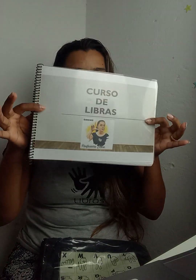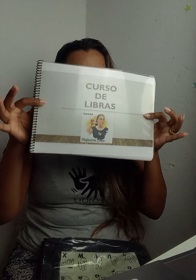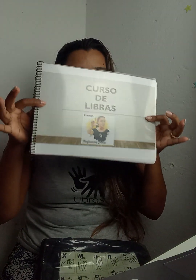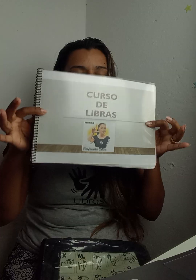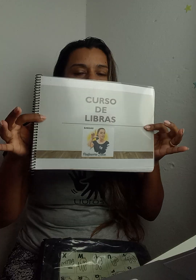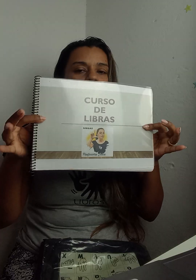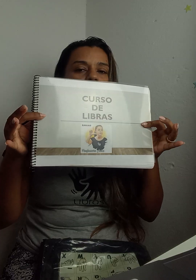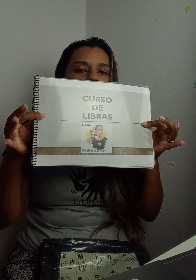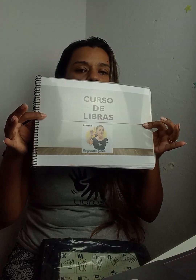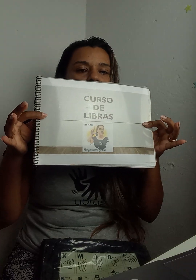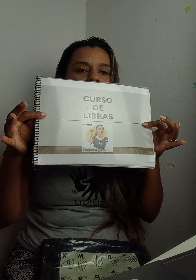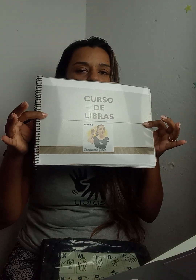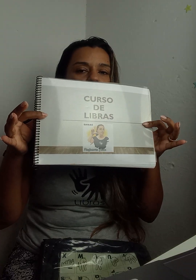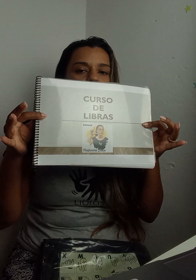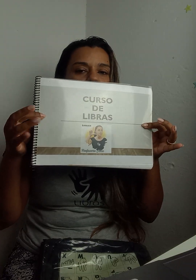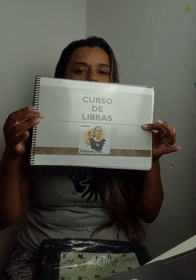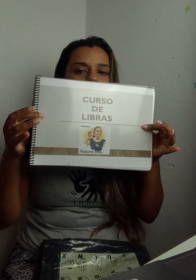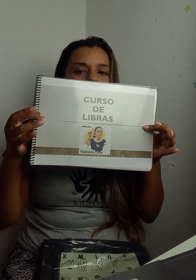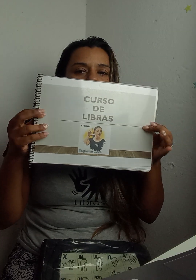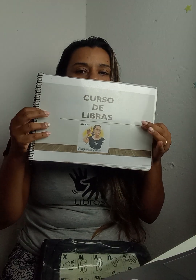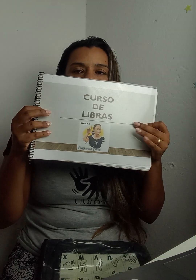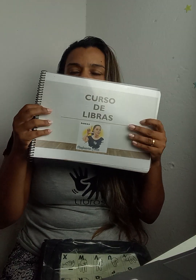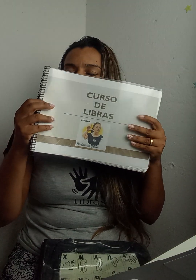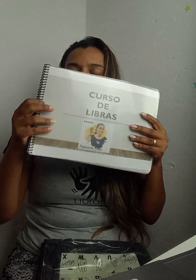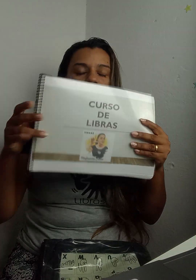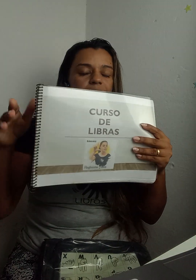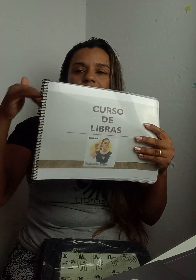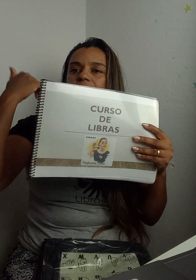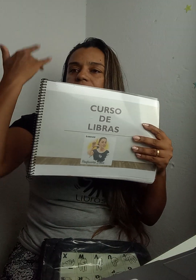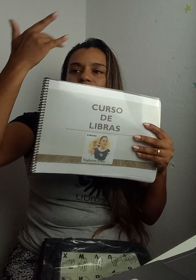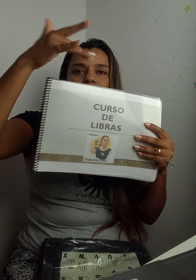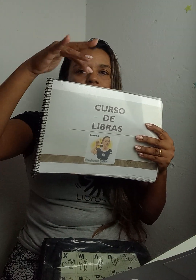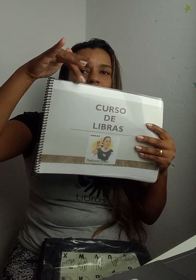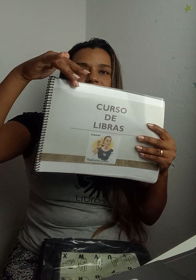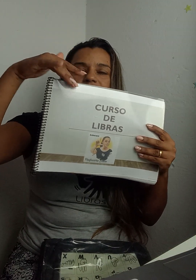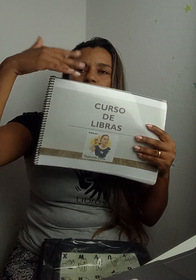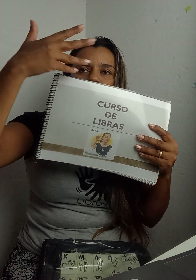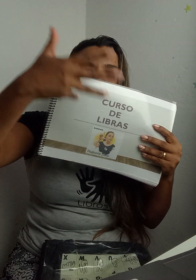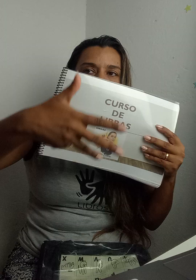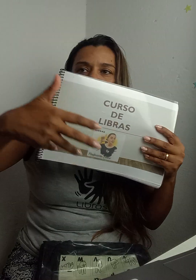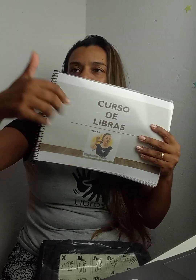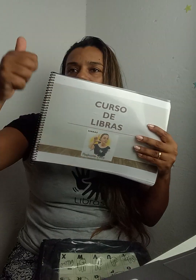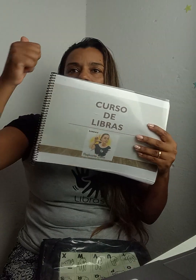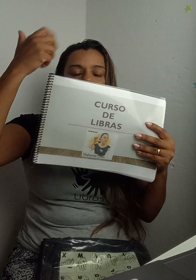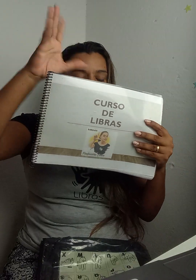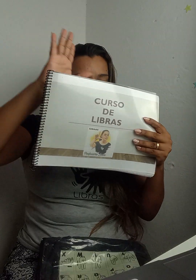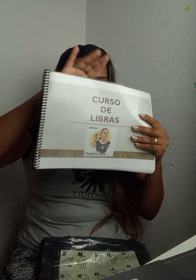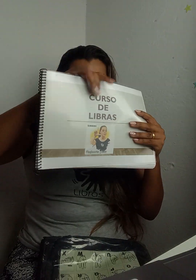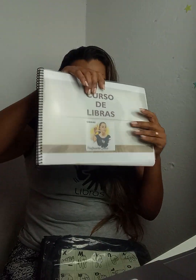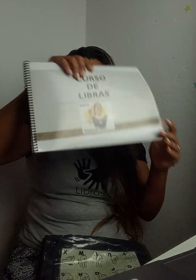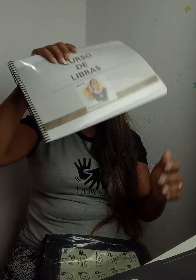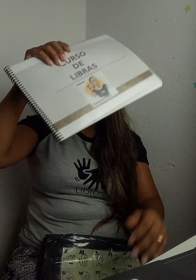pode lecionar usando esse material de apoio, tá? Projeto voluntário, você sendo instrutora de Libras, enfim, tá